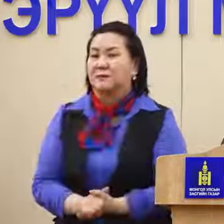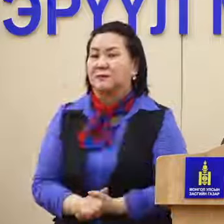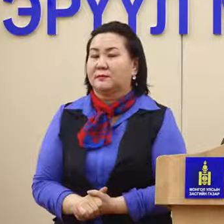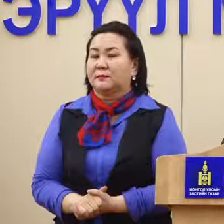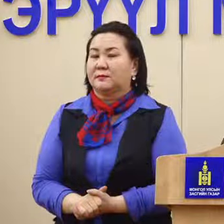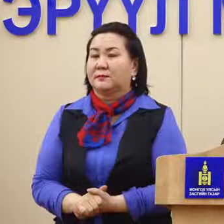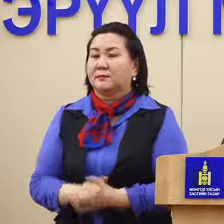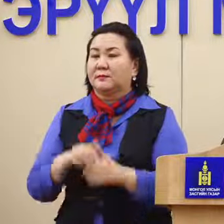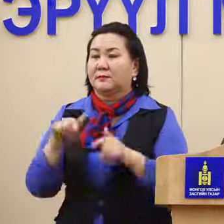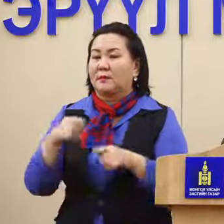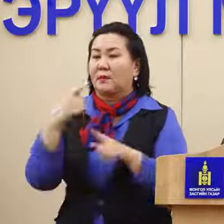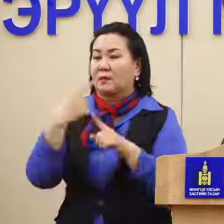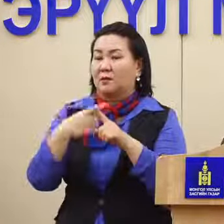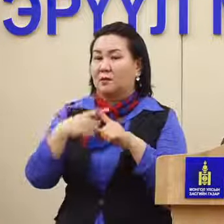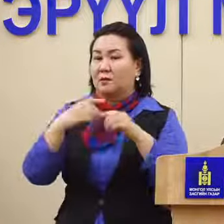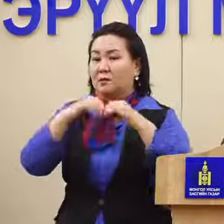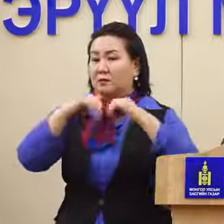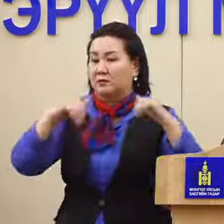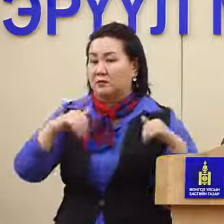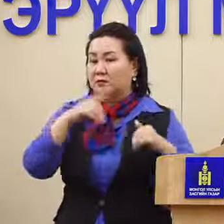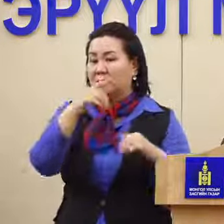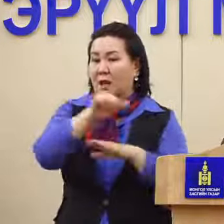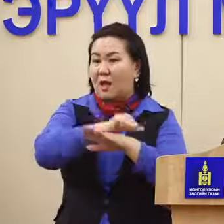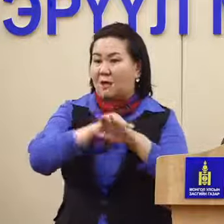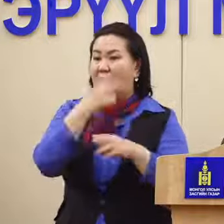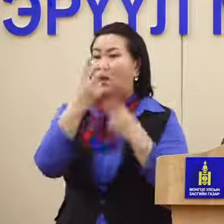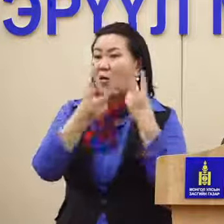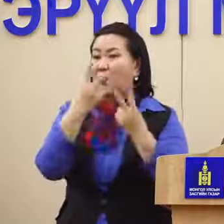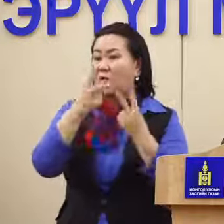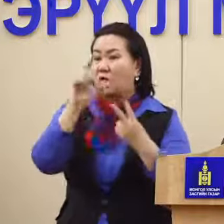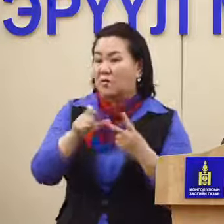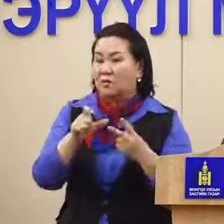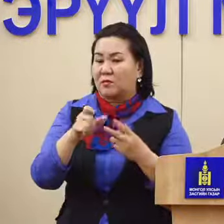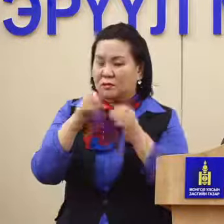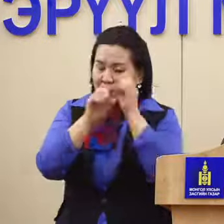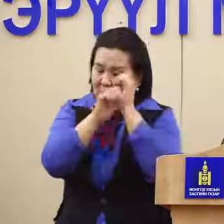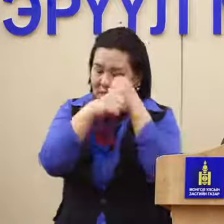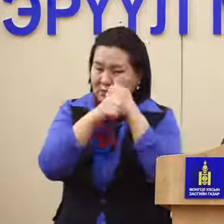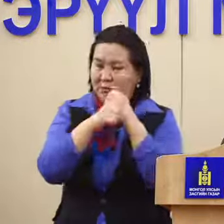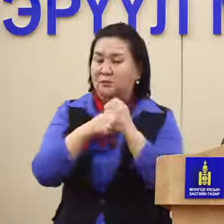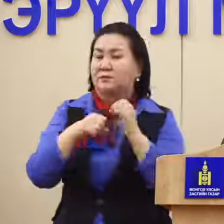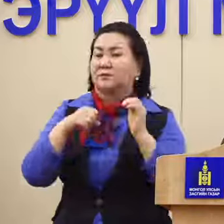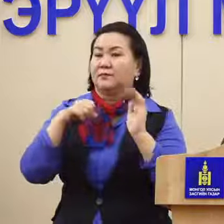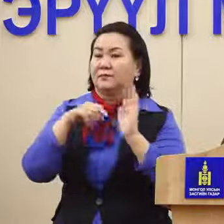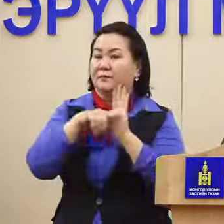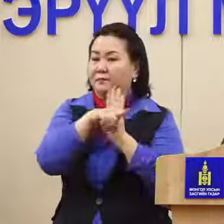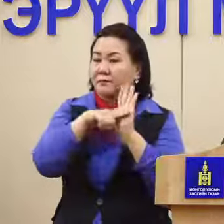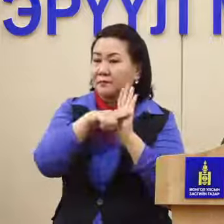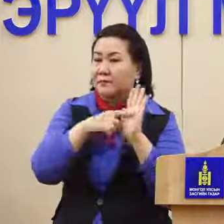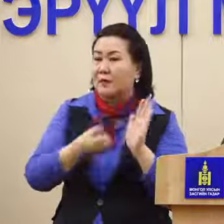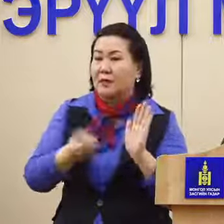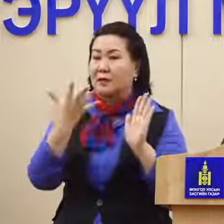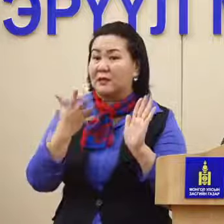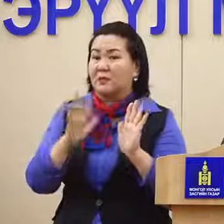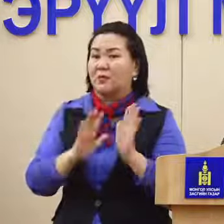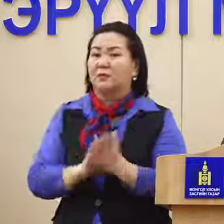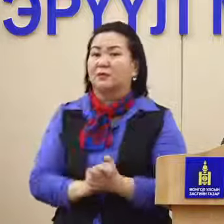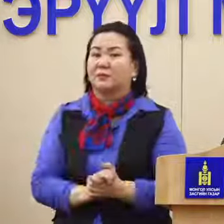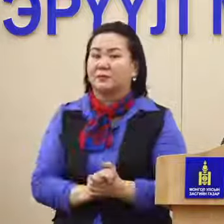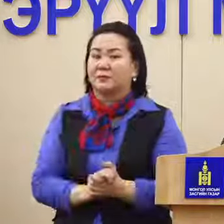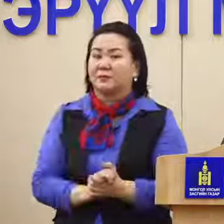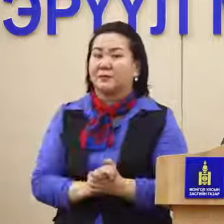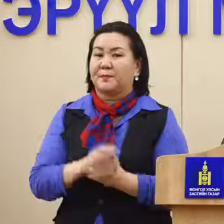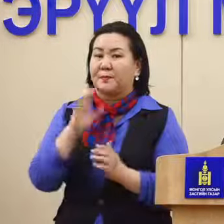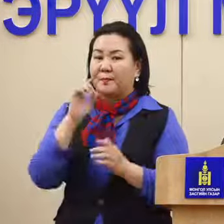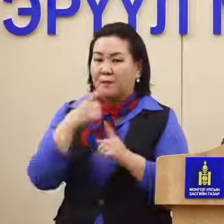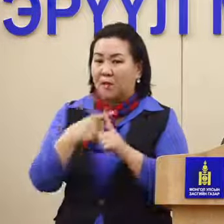Сүлэнг аймагт тусгаарлагдсан 22 хүний шинжилгээнд коронавирус илрээгүй. За